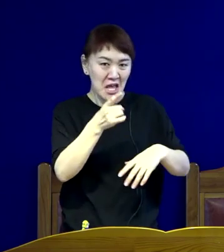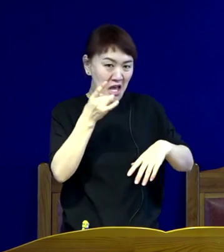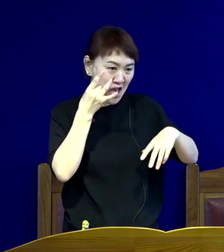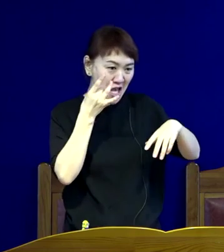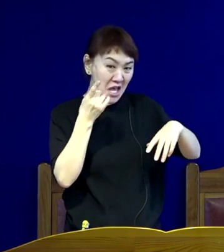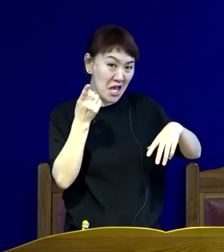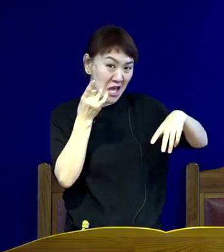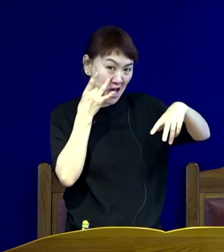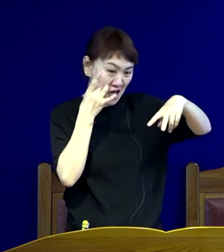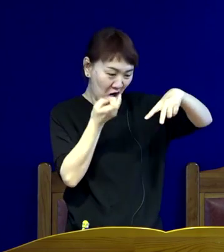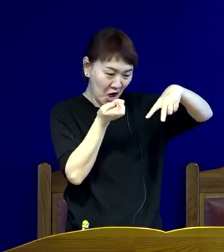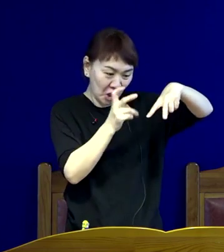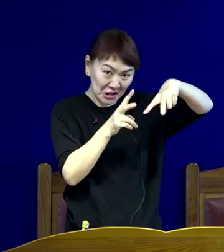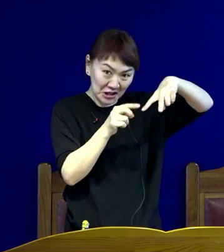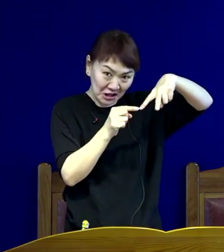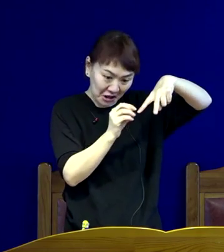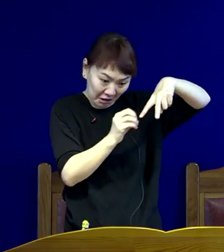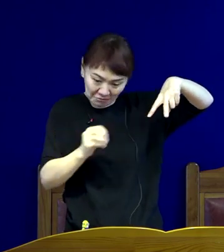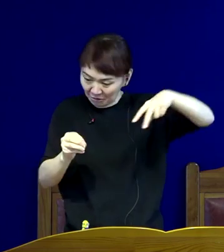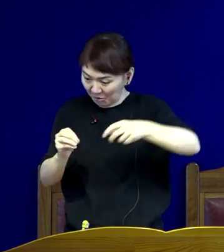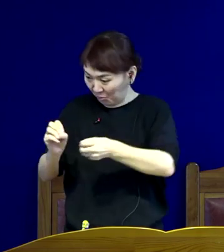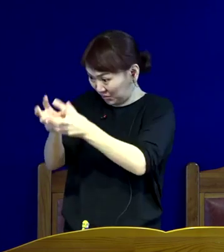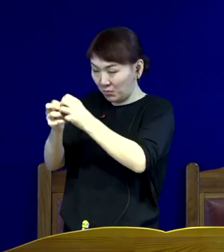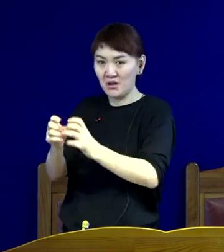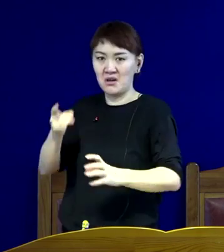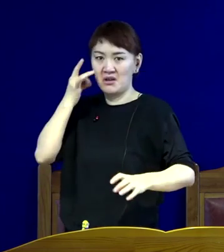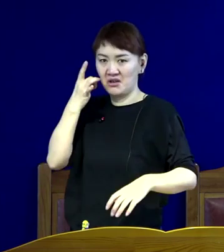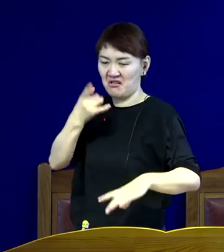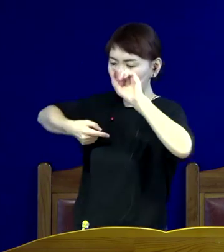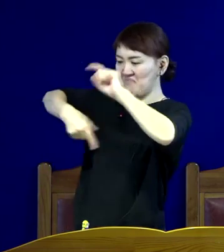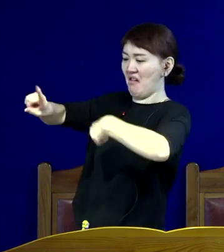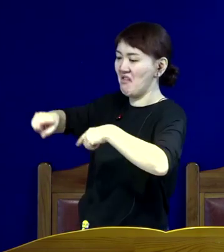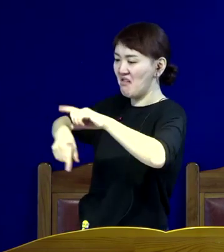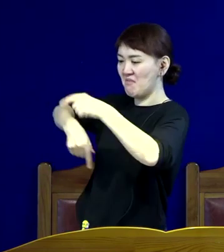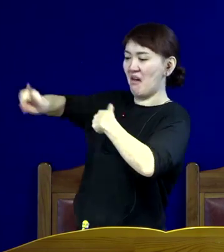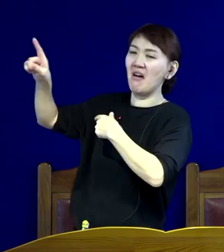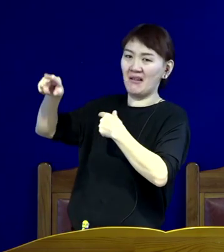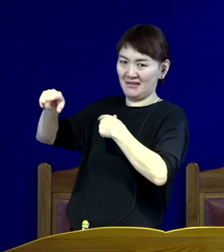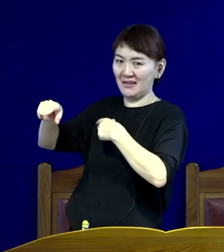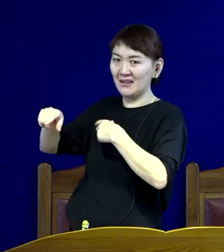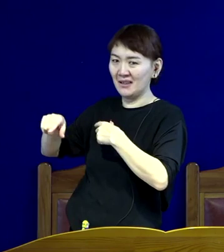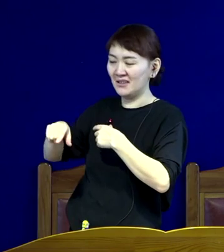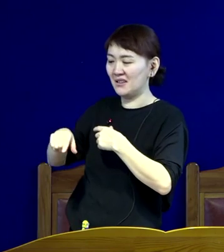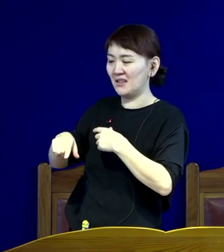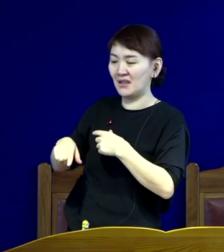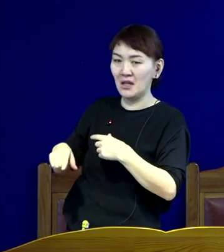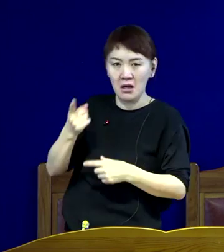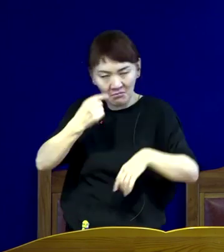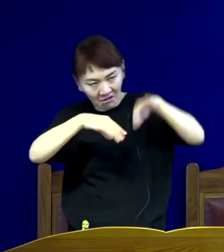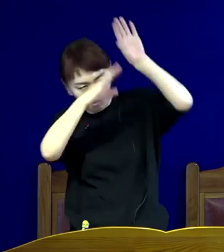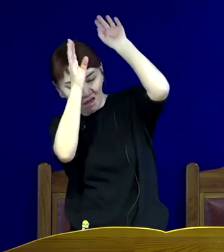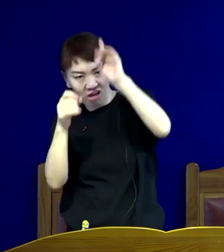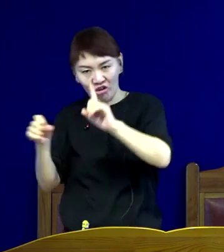Бас эмэгтэй хүнийг эрэгтэй хүний толгойнх нь үсээр бүтээсэн байсан бол эрэгтэй хүний толгоон дээр нь гарчих байсан